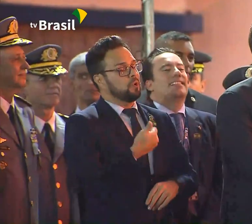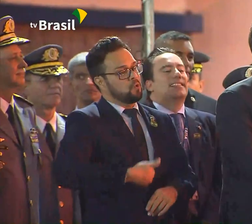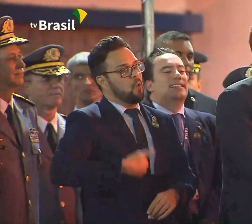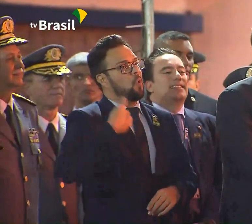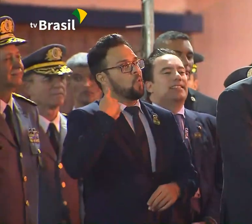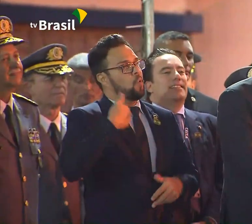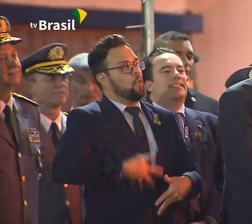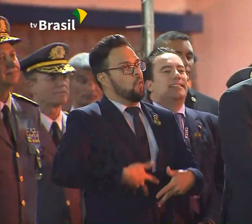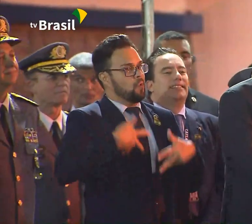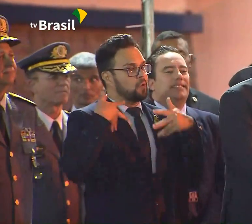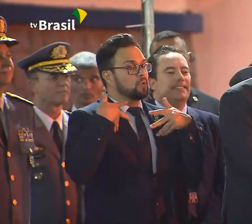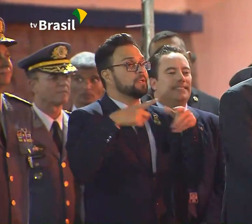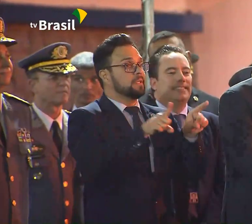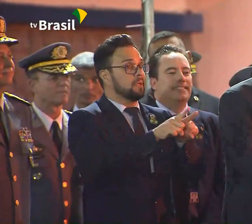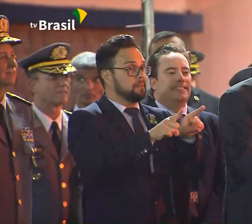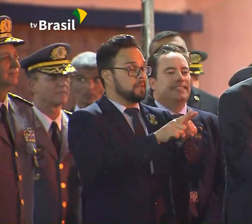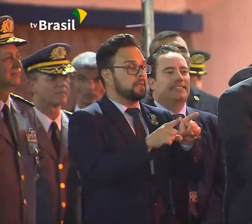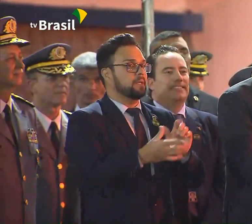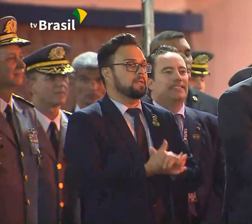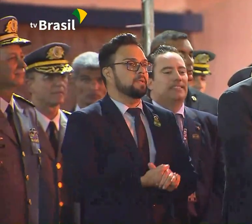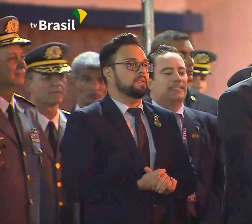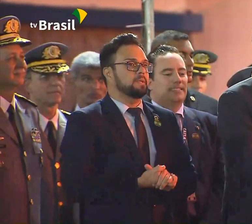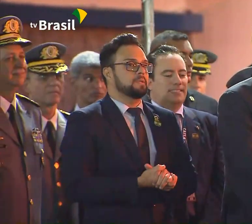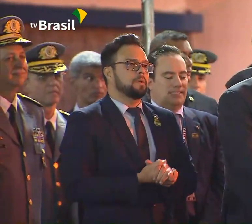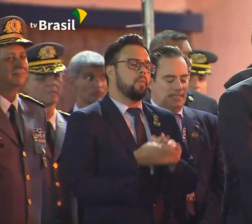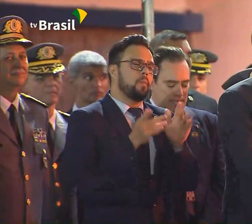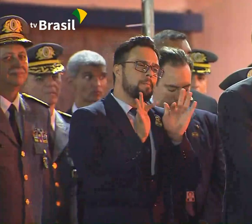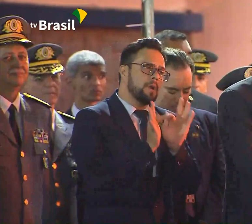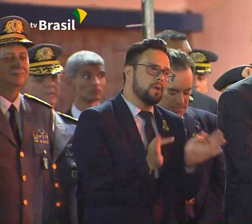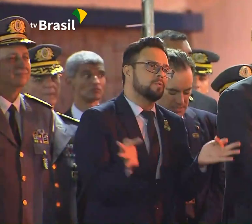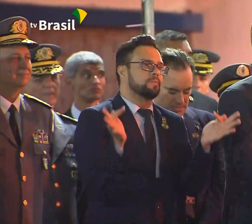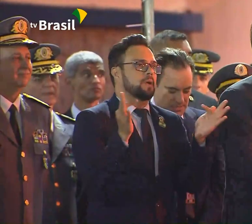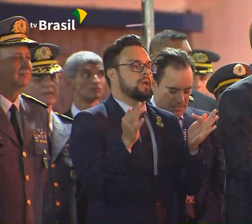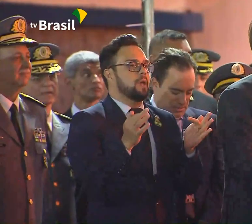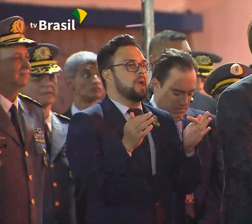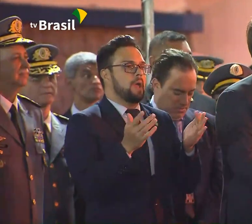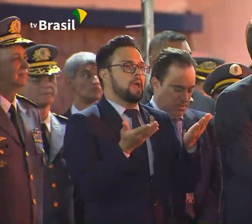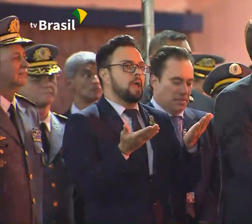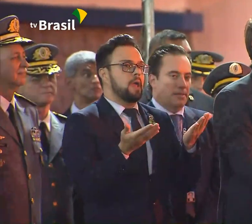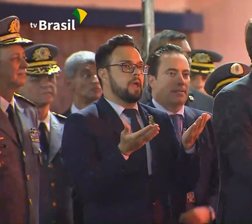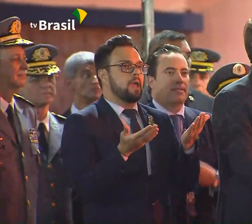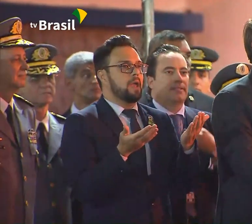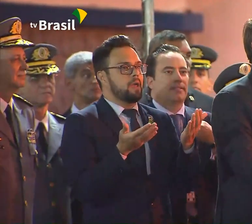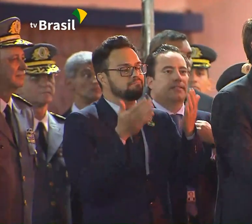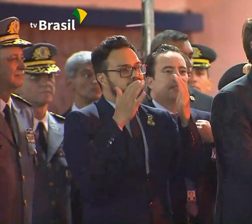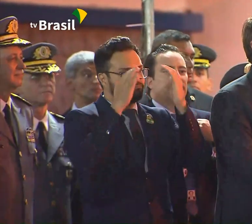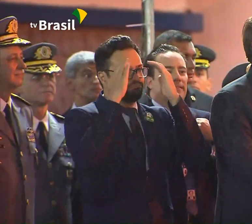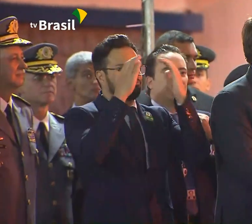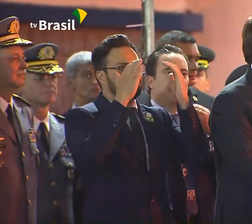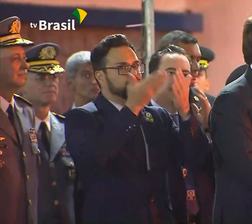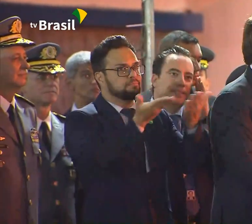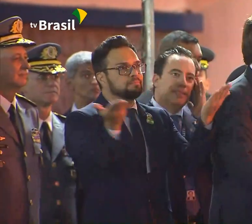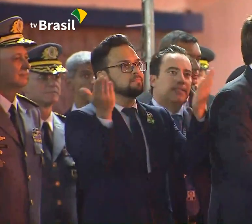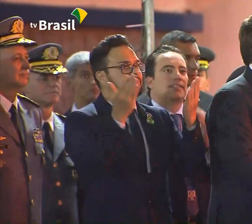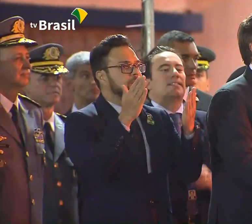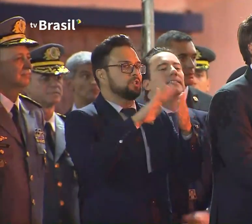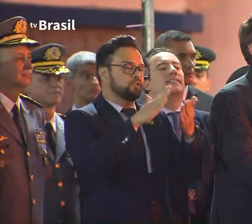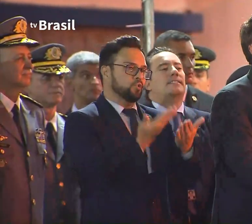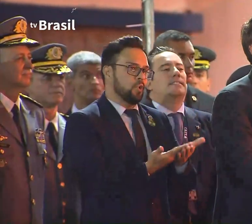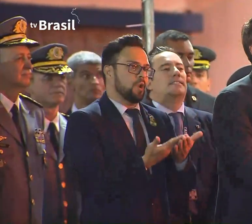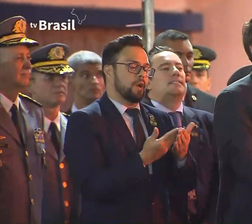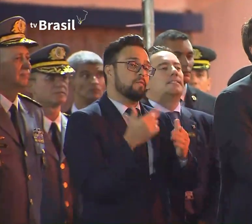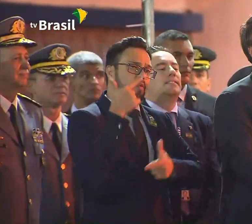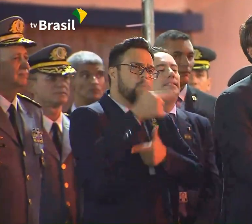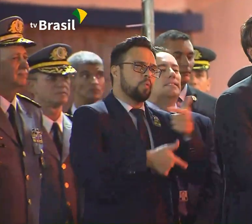honra. Também, humildemente, é o meu reconhecimento por essa escola. Fazem